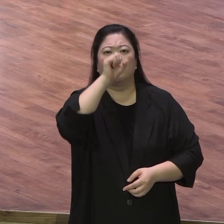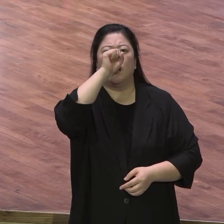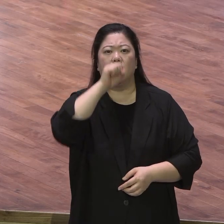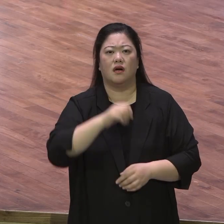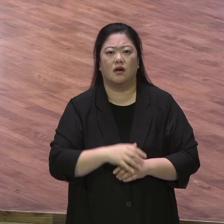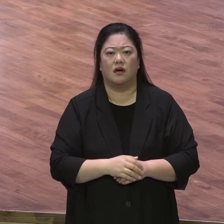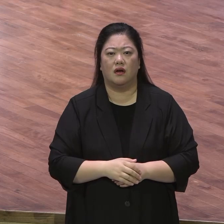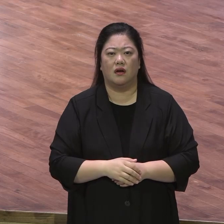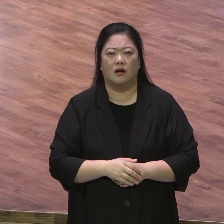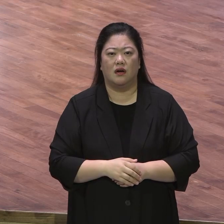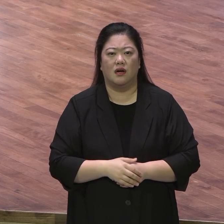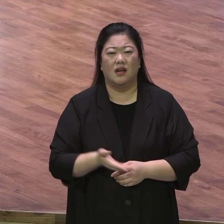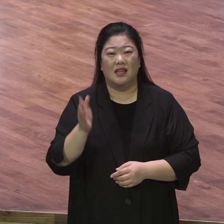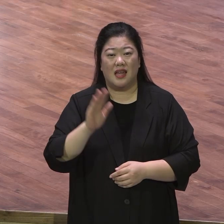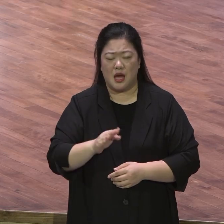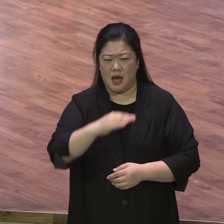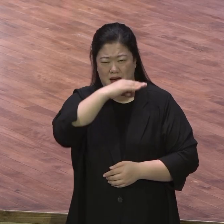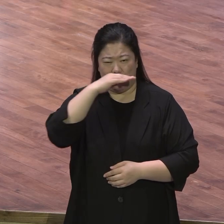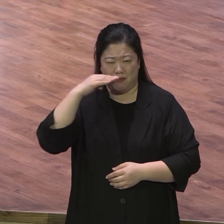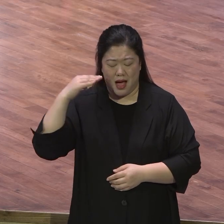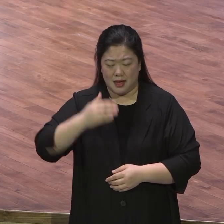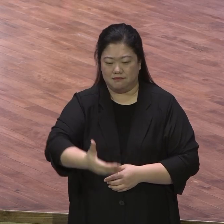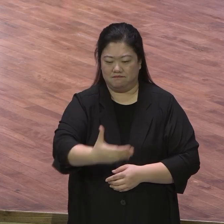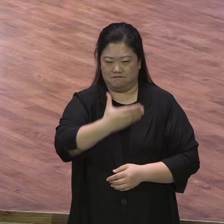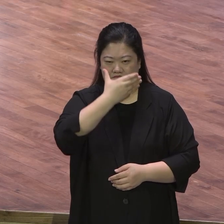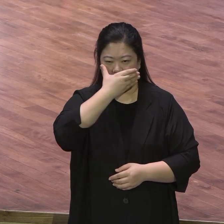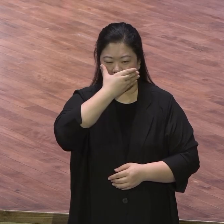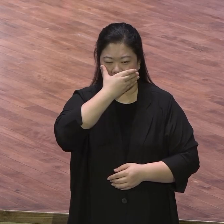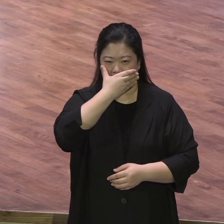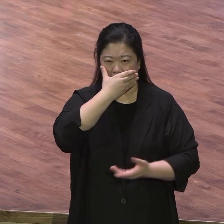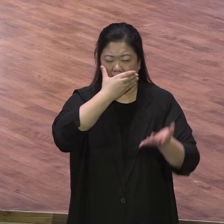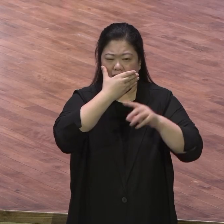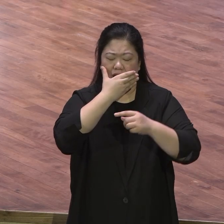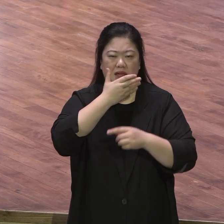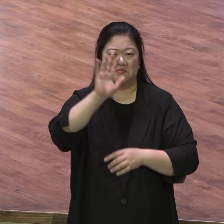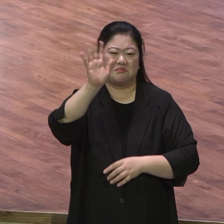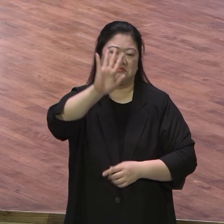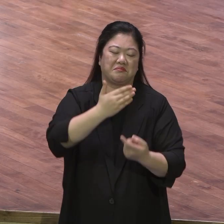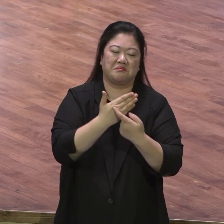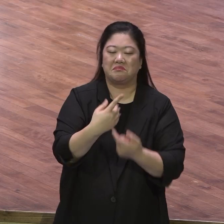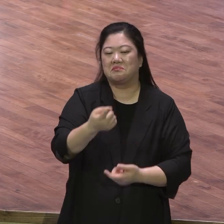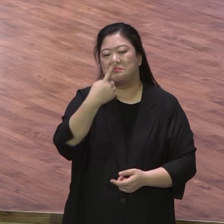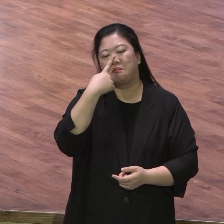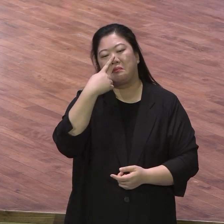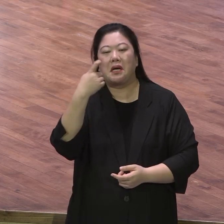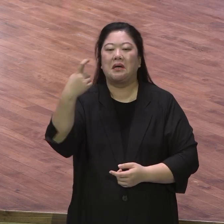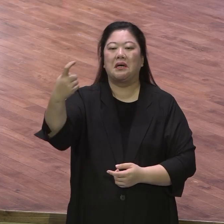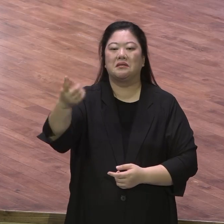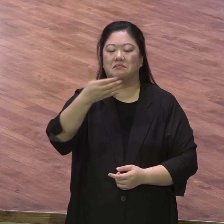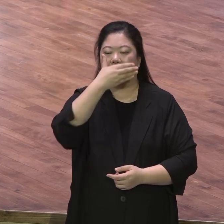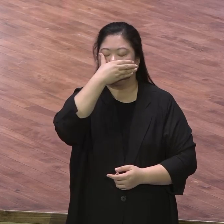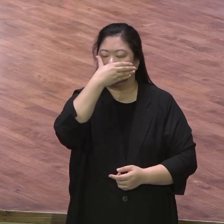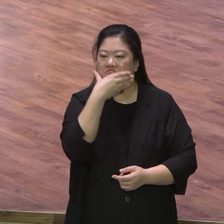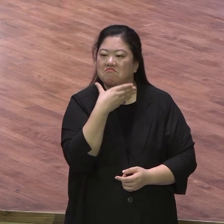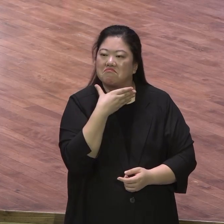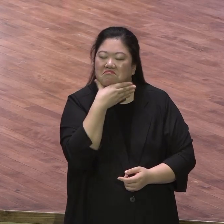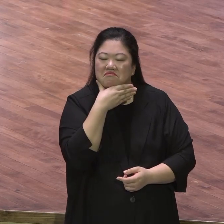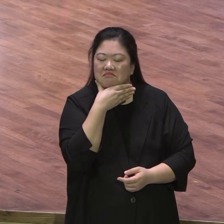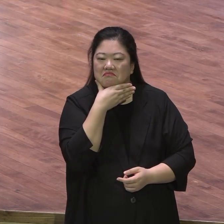비딱쟁이들 있어요 마스크가 무슨 피션인 것처럼 폼 잡고 턱 걸쳐놓고